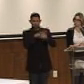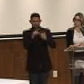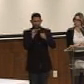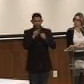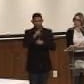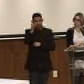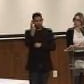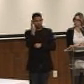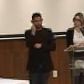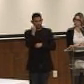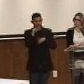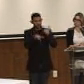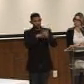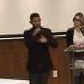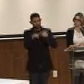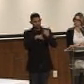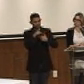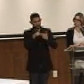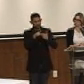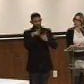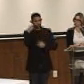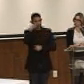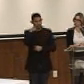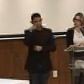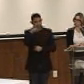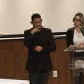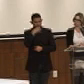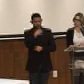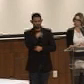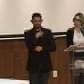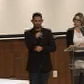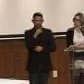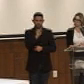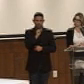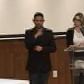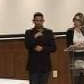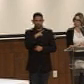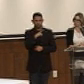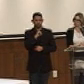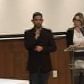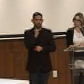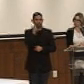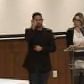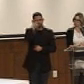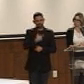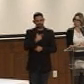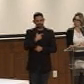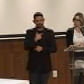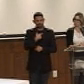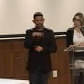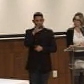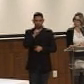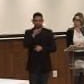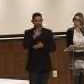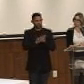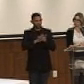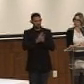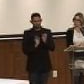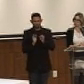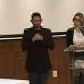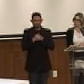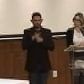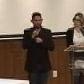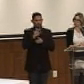foi feito lá foi um trabalho político, no sentido de denegrir a minha imagem. E eu nunca me